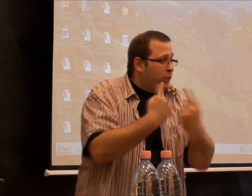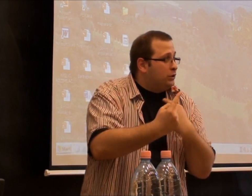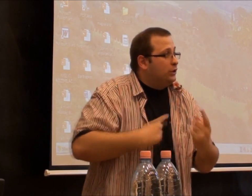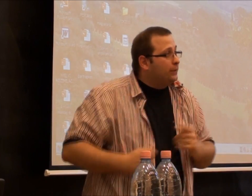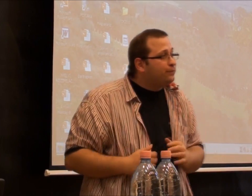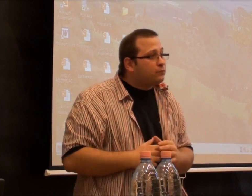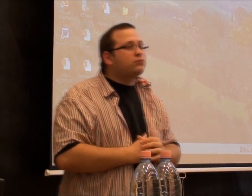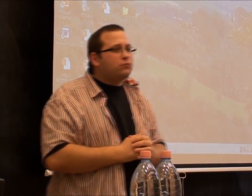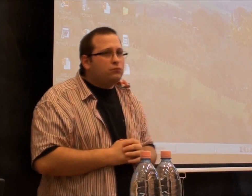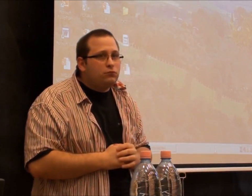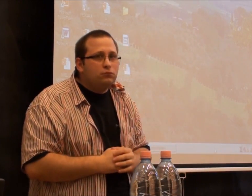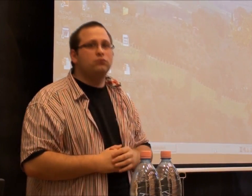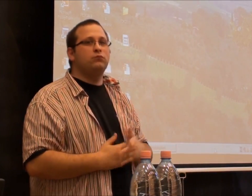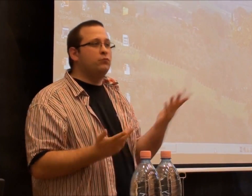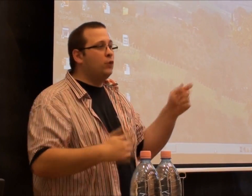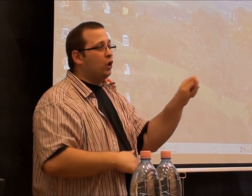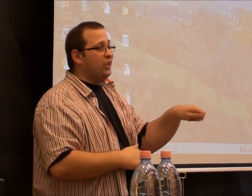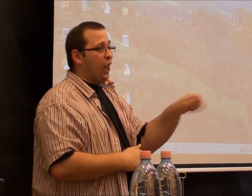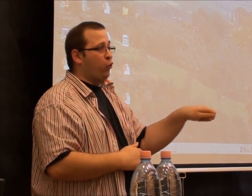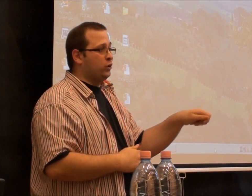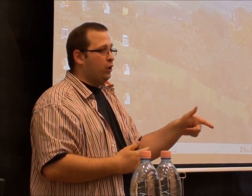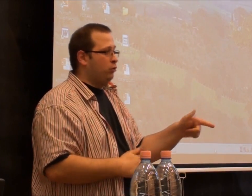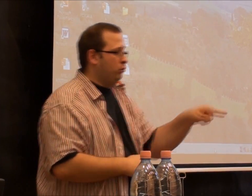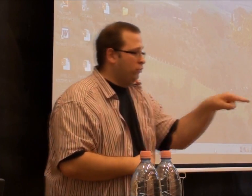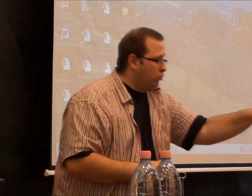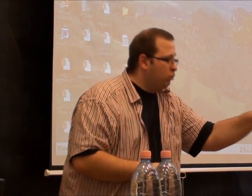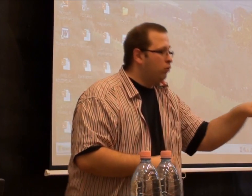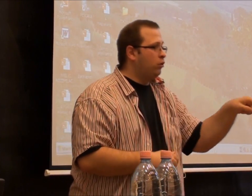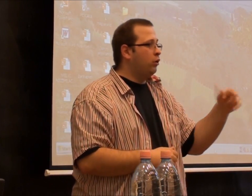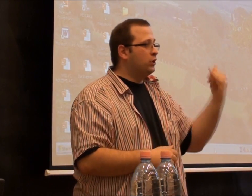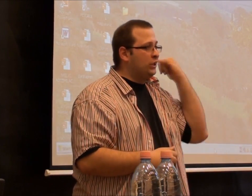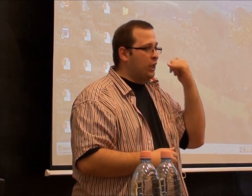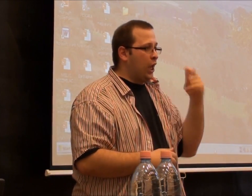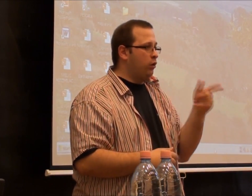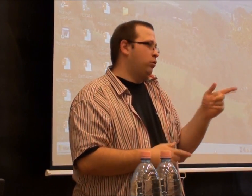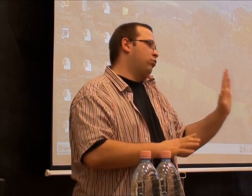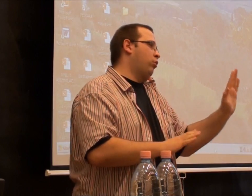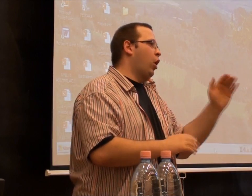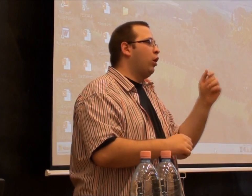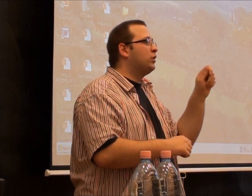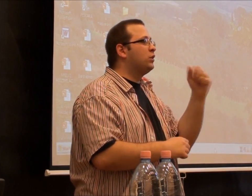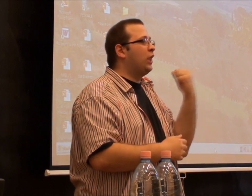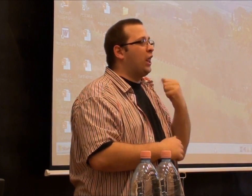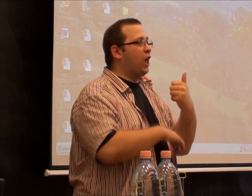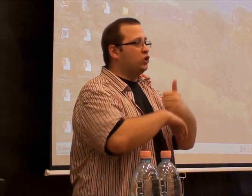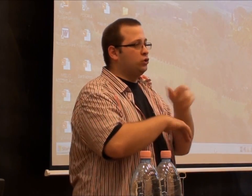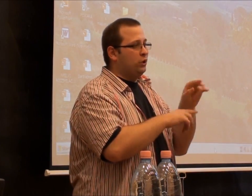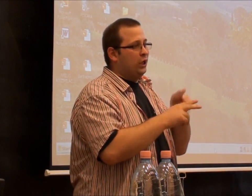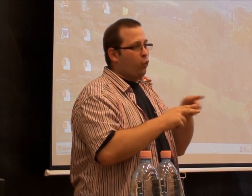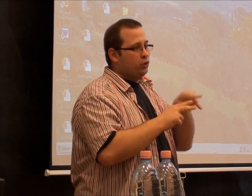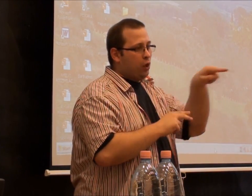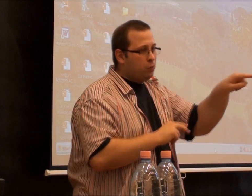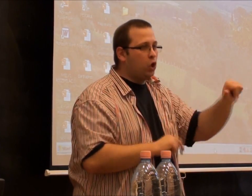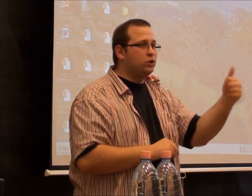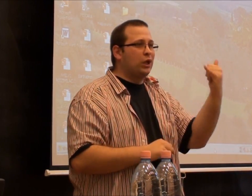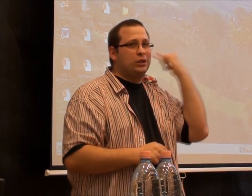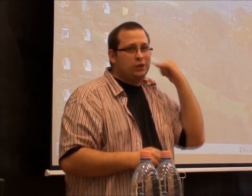őt ragadni és tudjon kommunikálni. És kijelöltek a titkár a dékányság